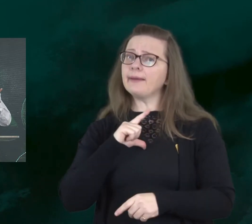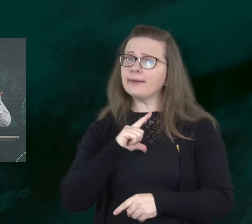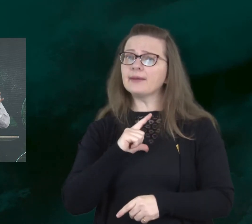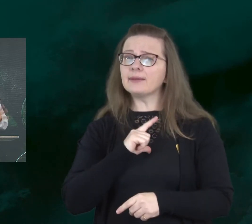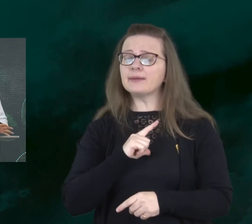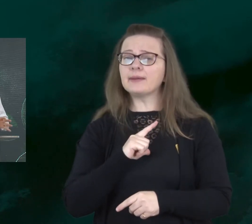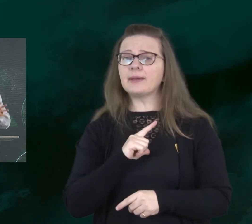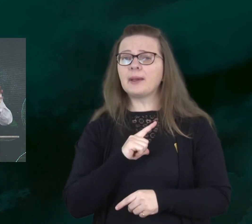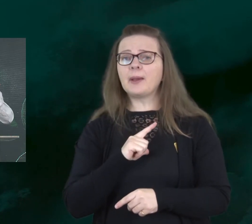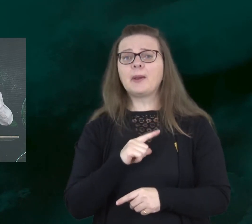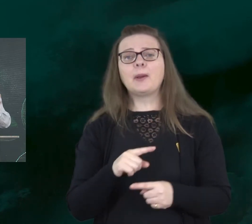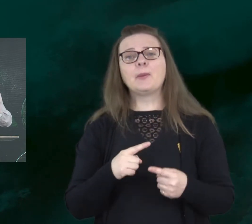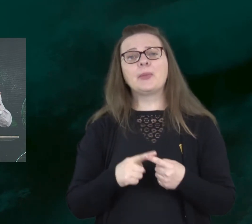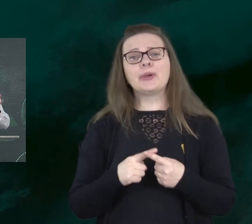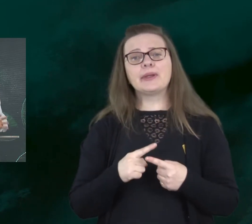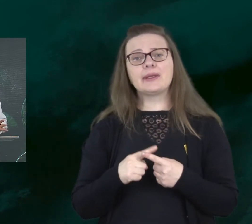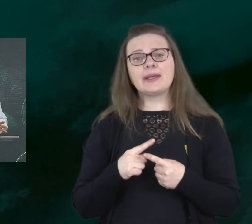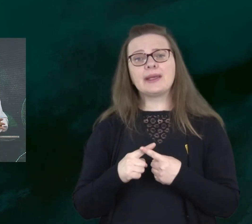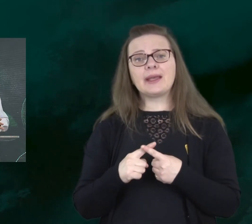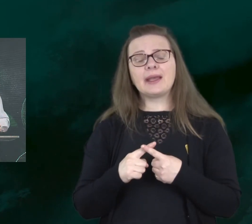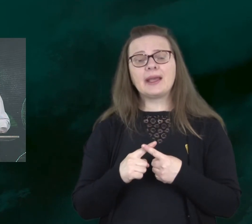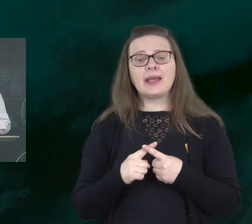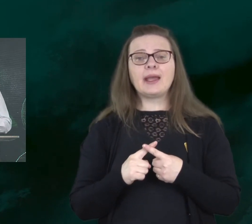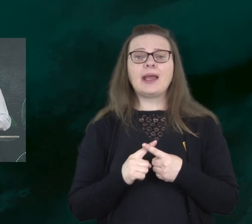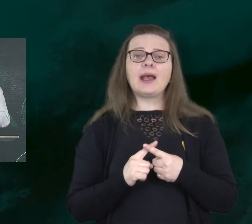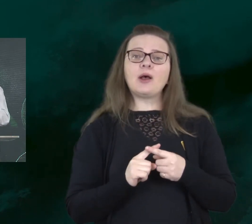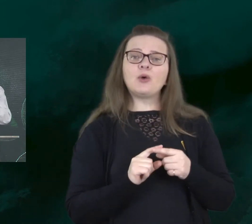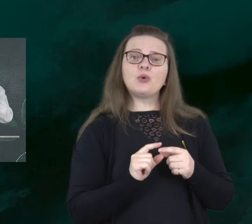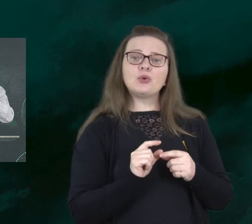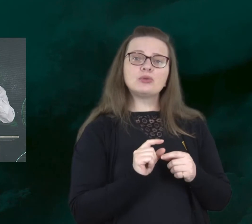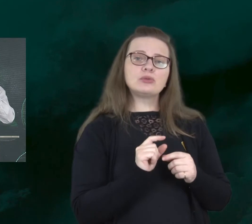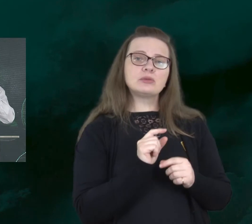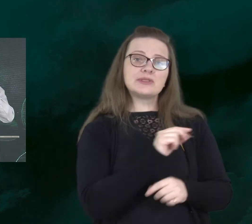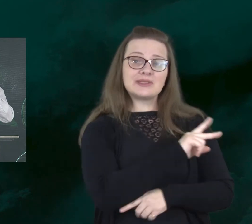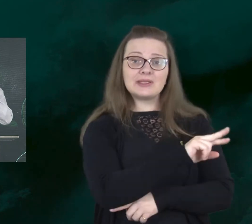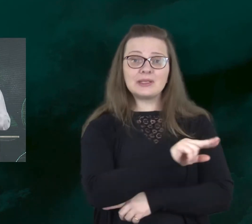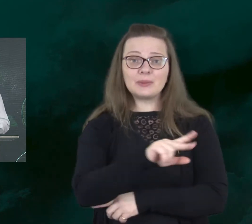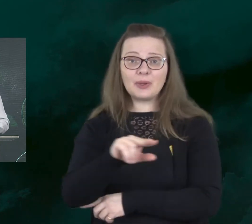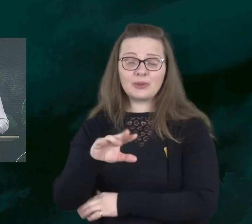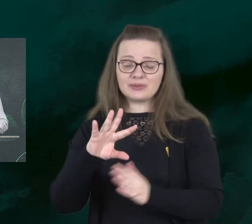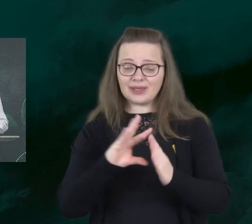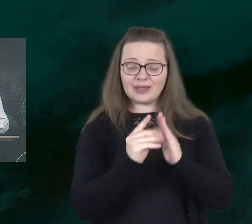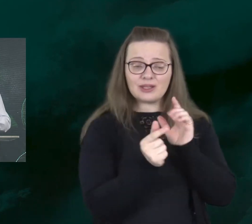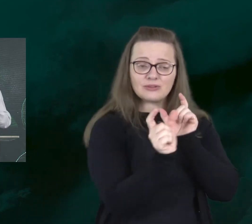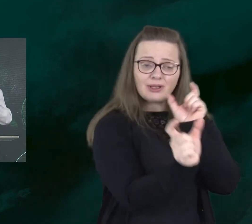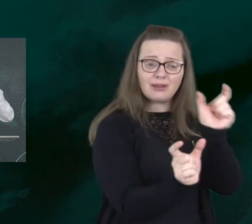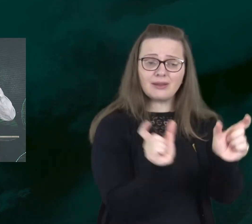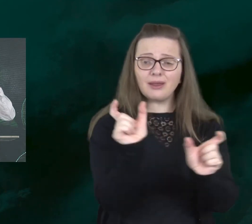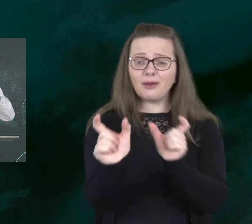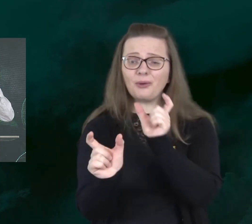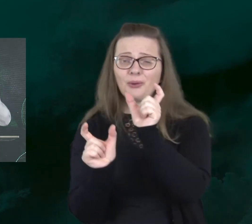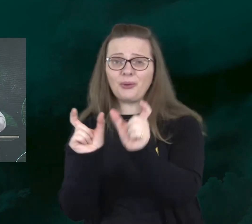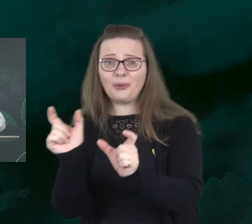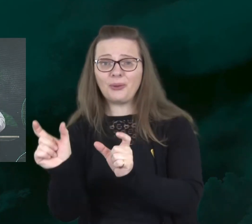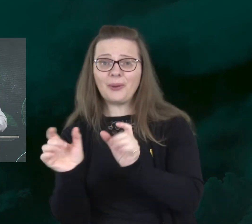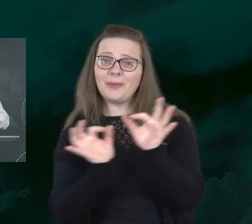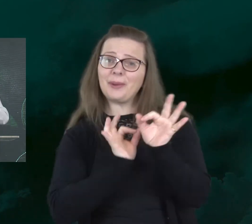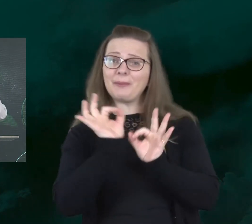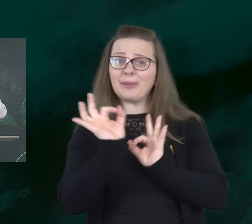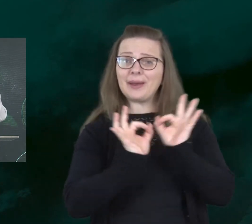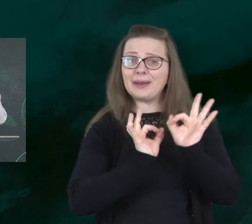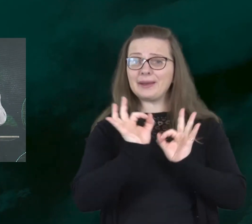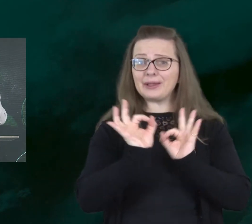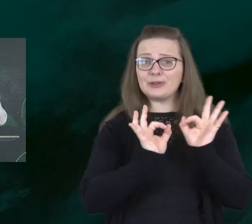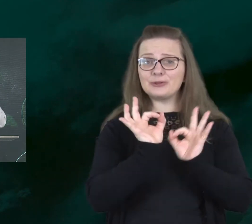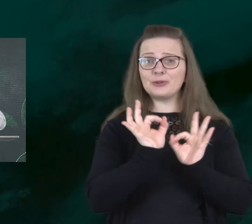estão preparando esses filhos que nasceram para viver de modo digno de Deus, que o chama para